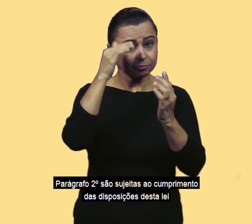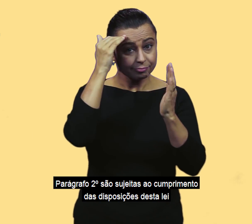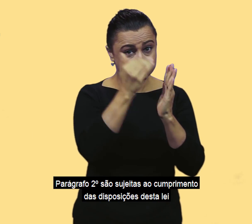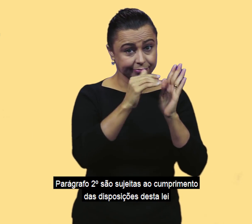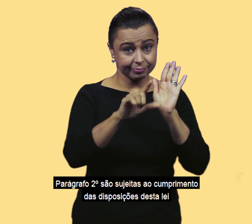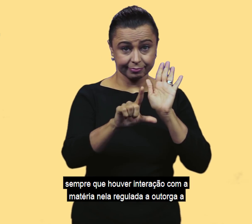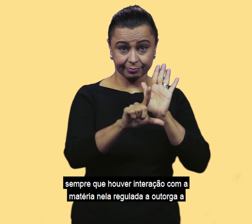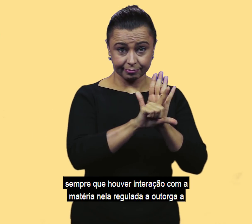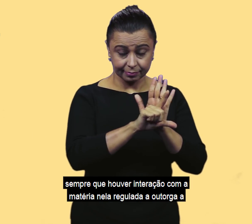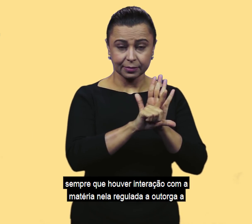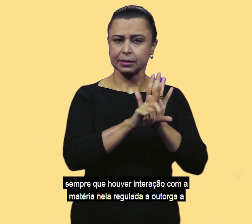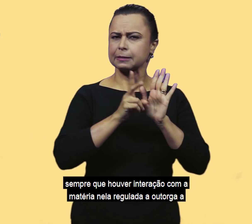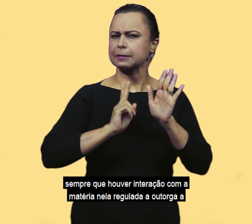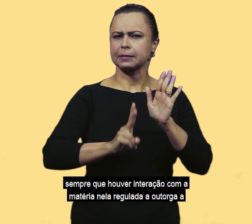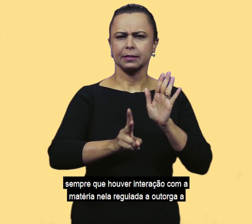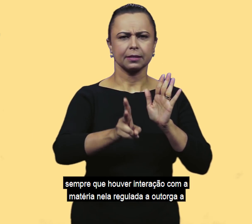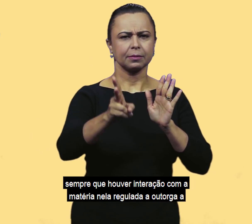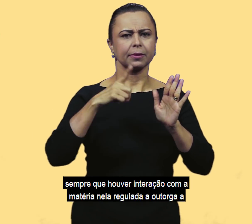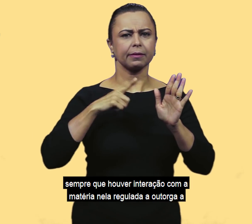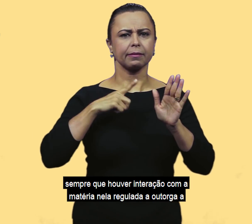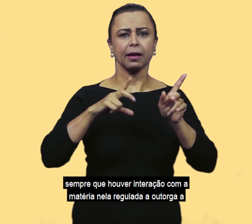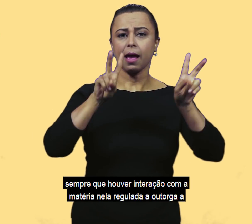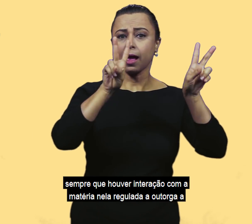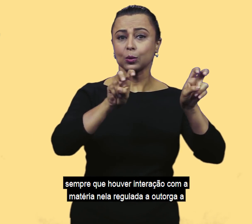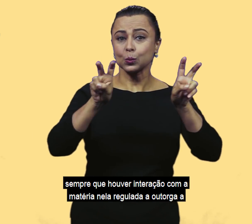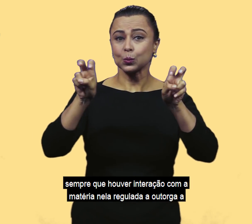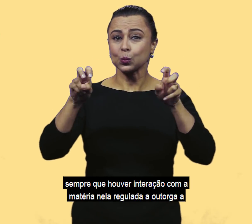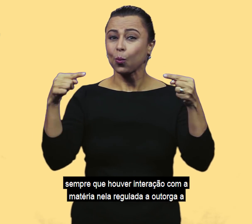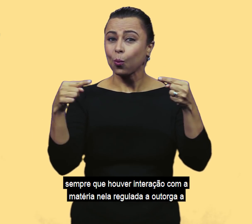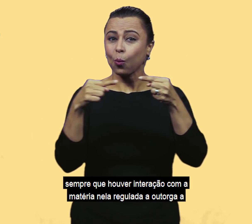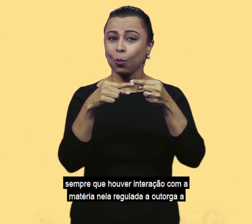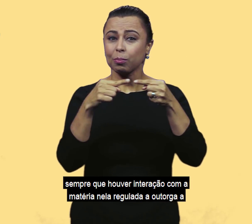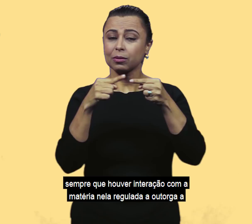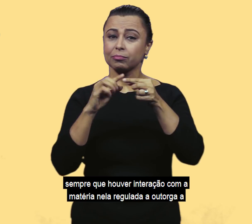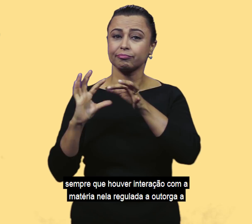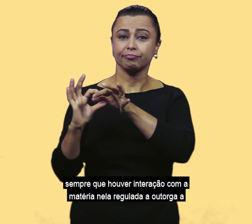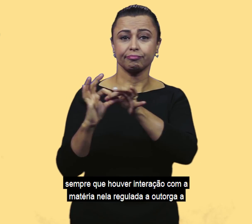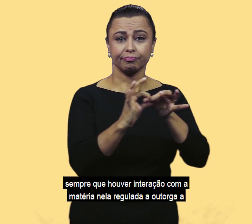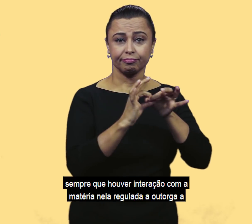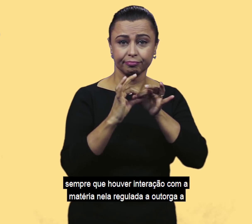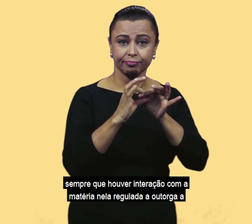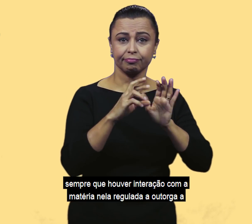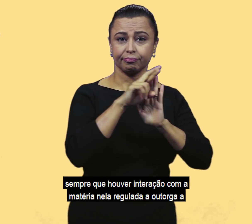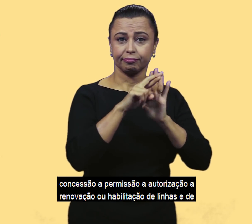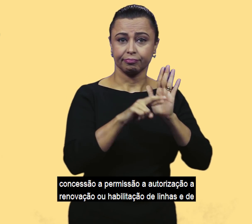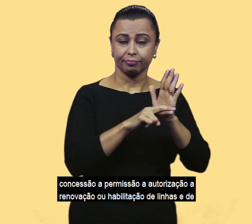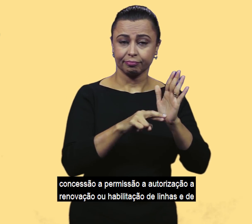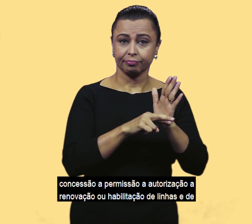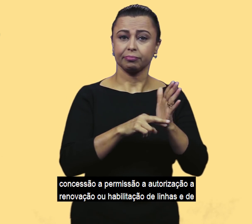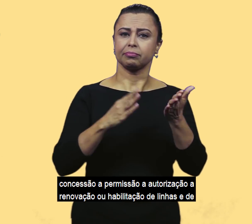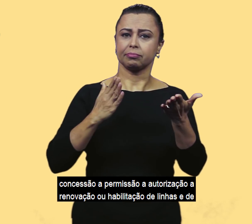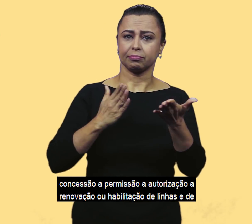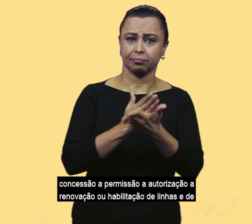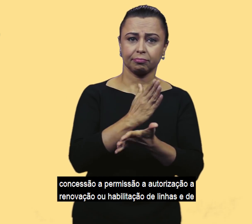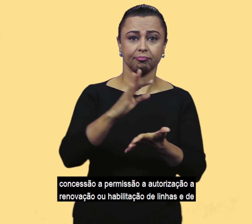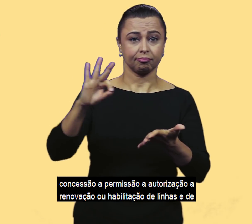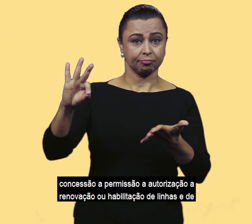lei sempre que houver interação com a matéria nela regulada a outorga a concessão a permissão